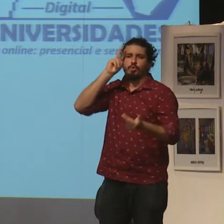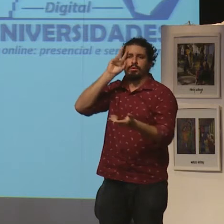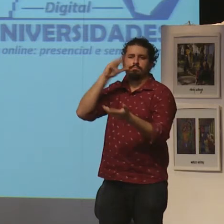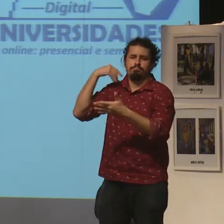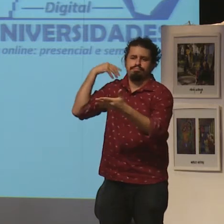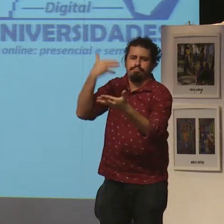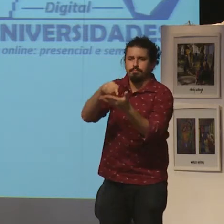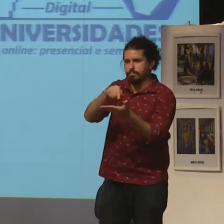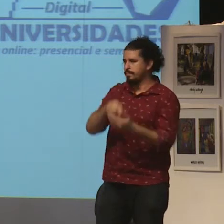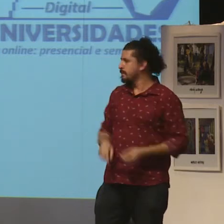para assegurar todo aquele material.